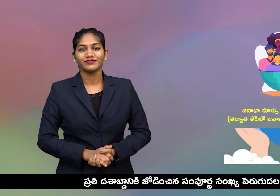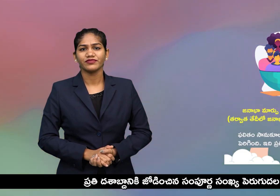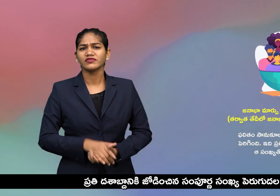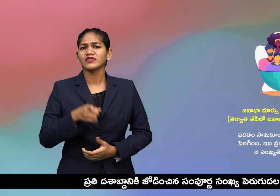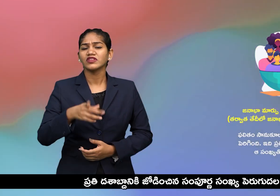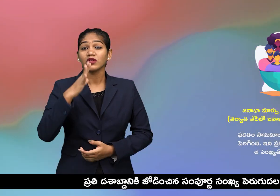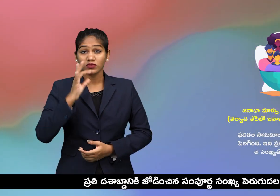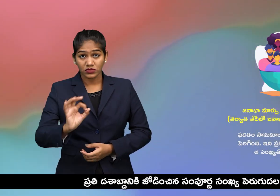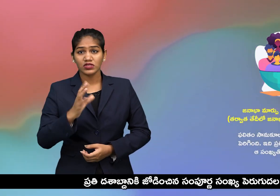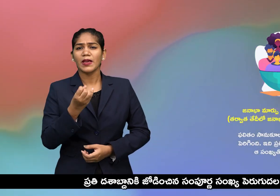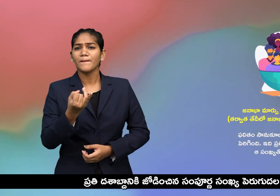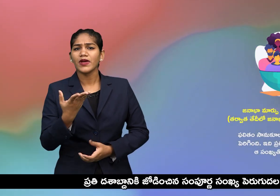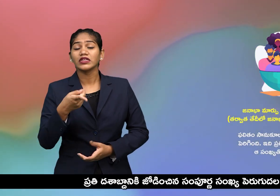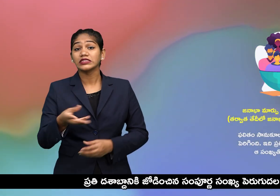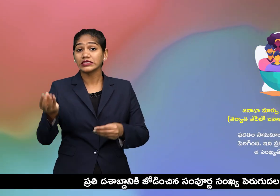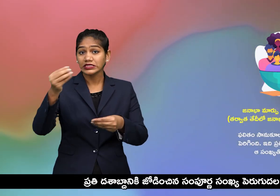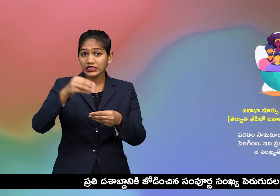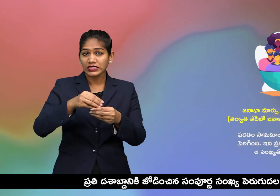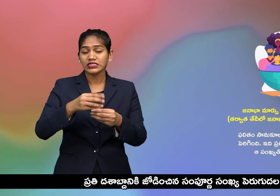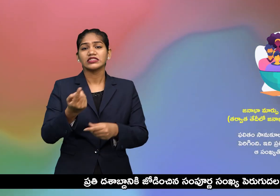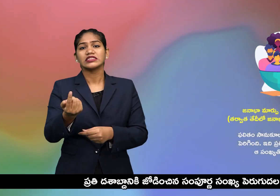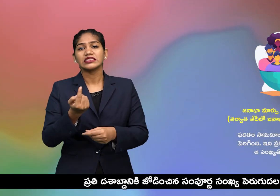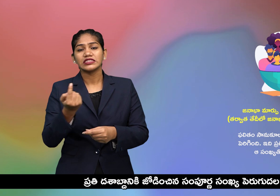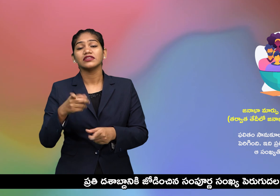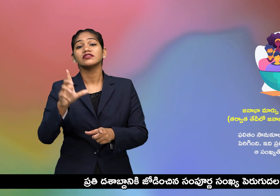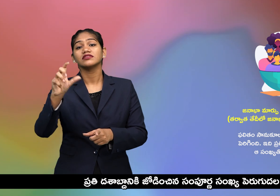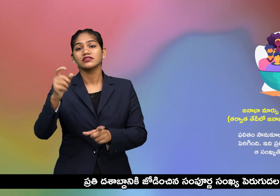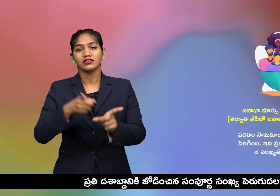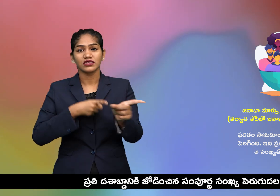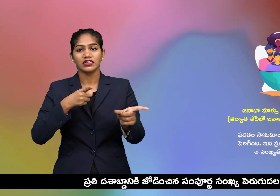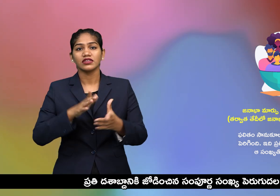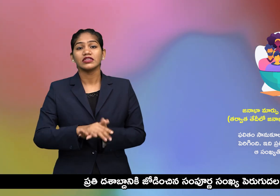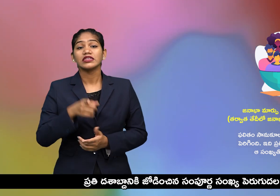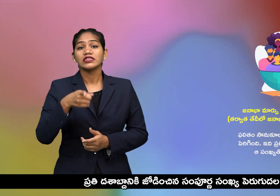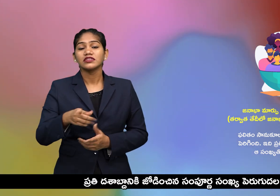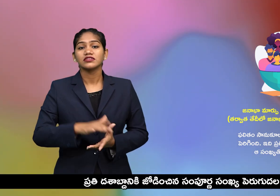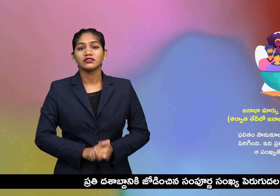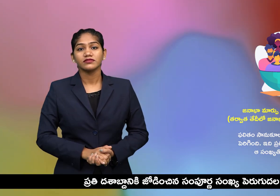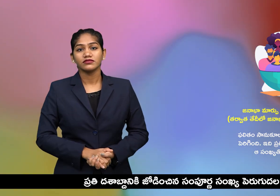ప్రతి దశాబ్దానికి జోడించిన సంపూర్ణ సంఖ్య పెరుగుదల యొక్క పరిమాణం.